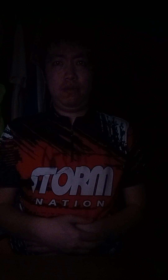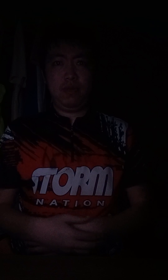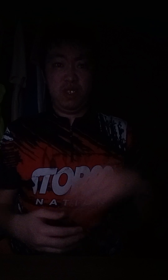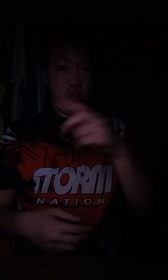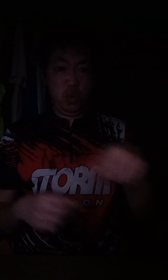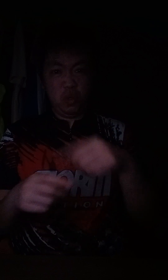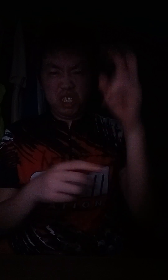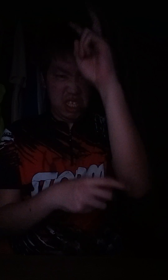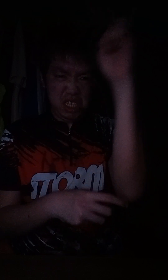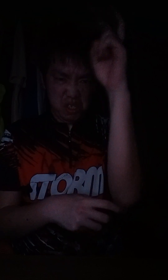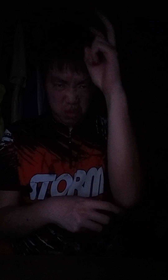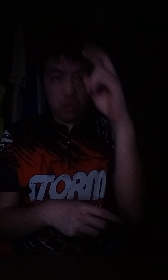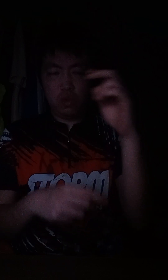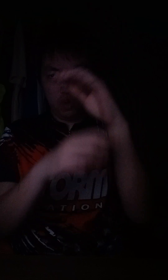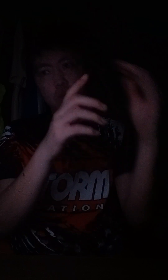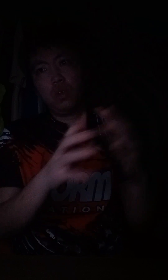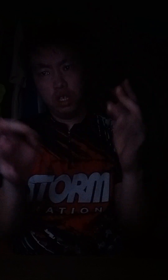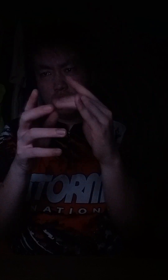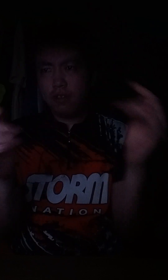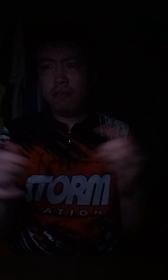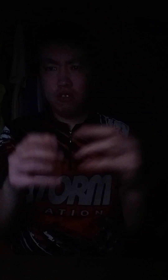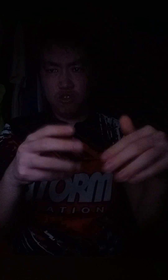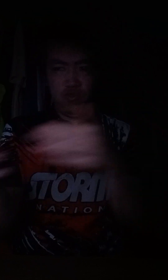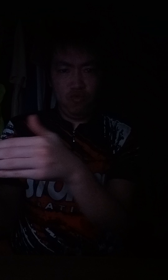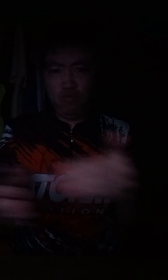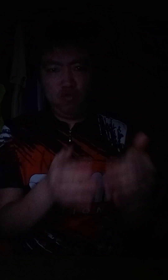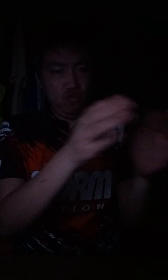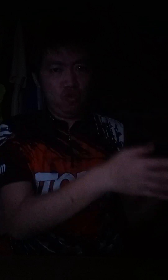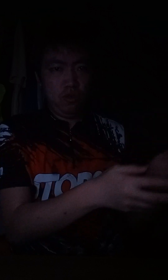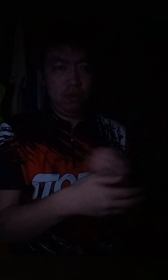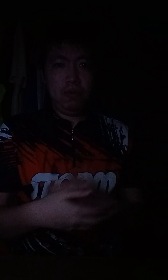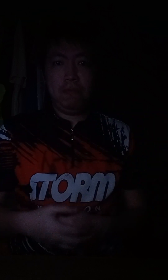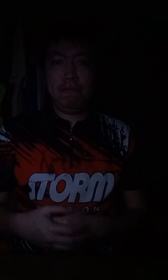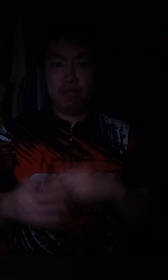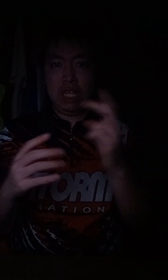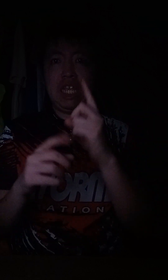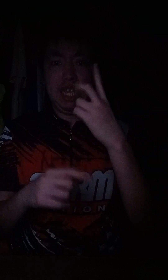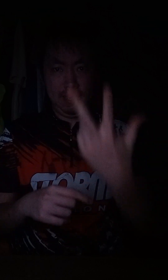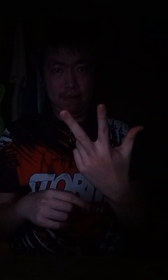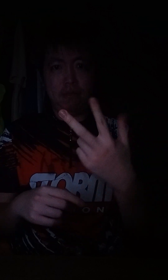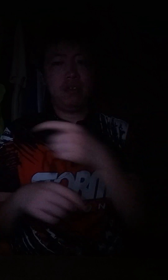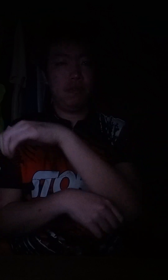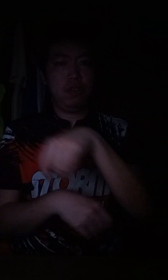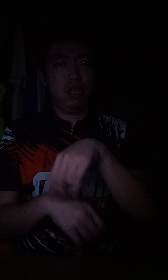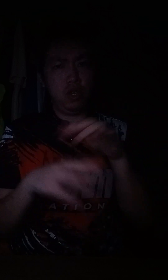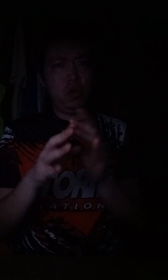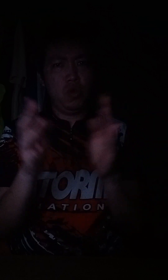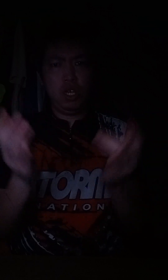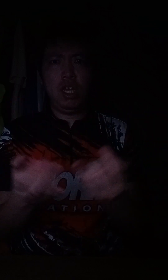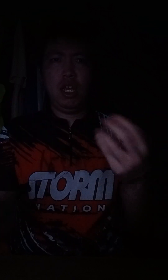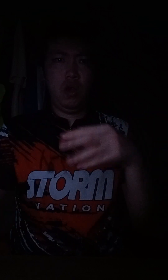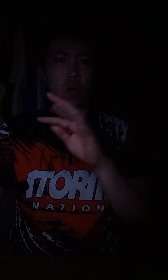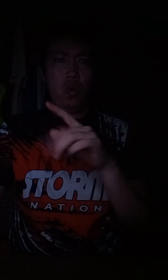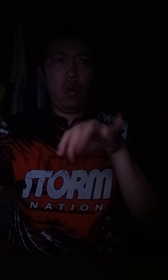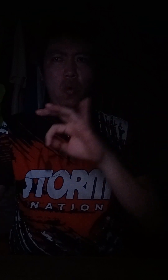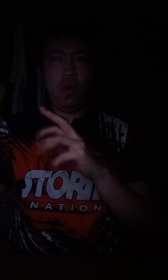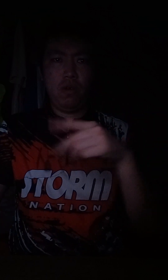소방차가 사이렌을 울리고 소방대원들이 분주히 오갑니다. 오늘 새벽 1시 반쯤 경기 시흥에 있는 한 공구 수리점에서 불이 나